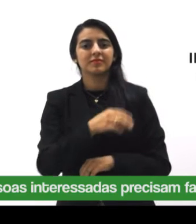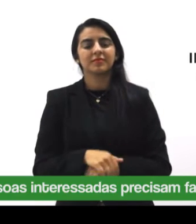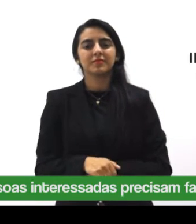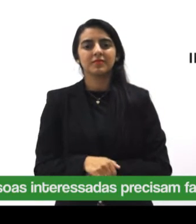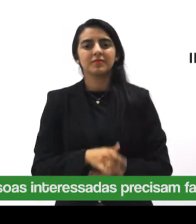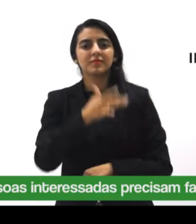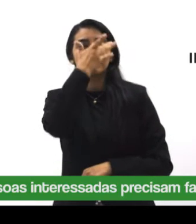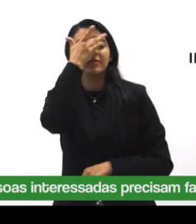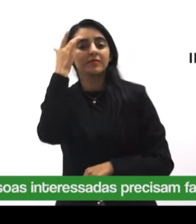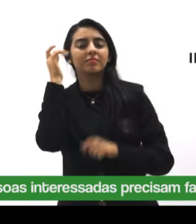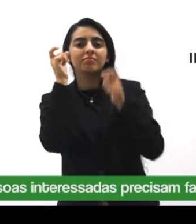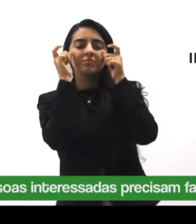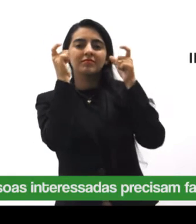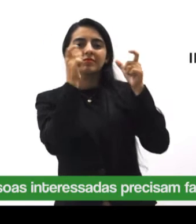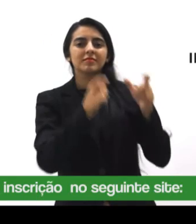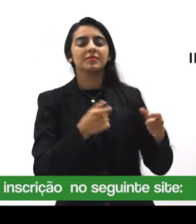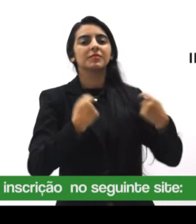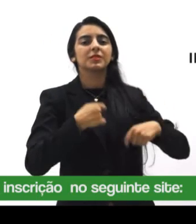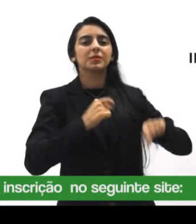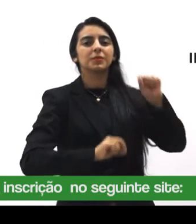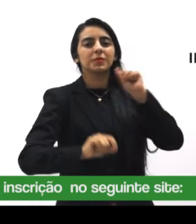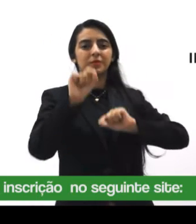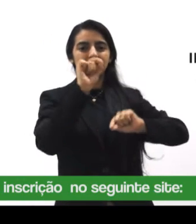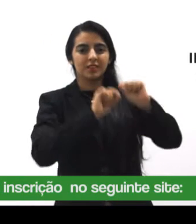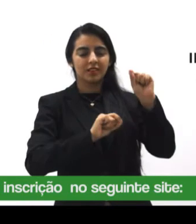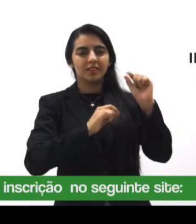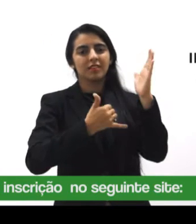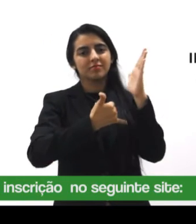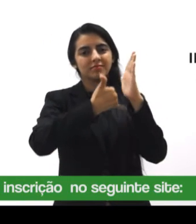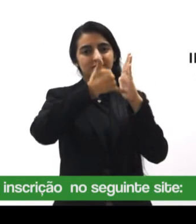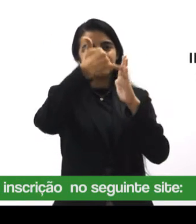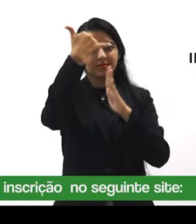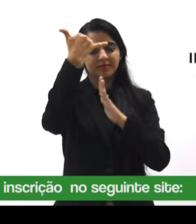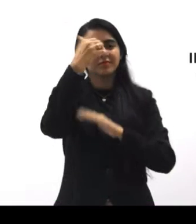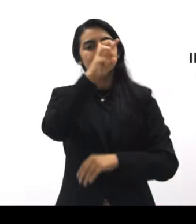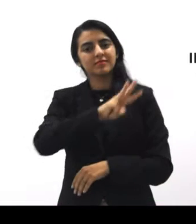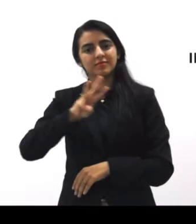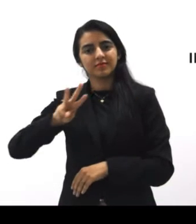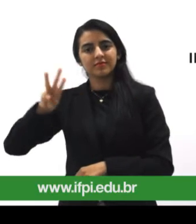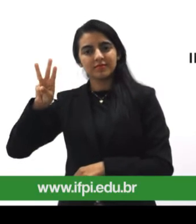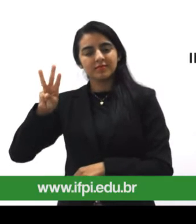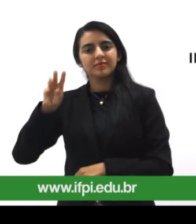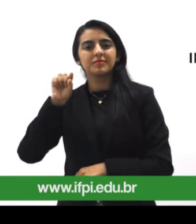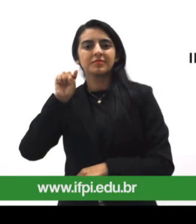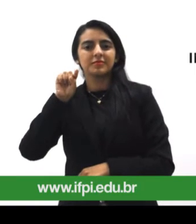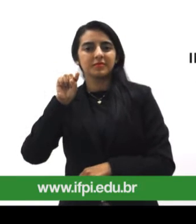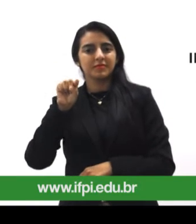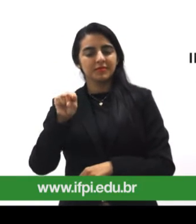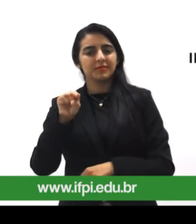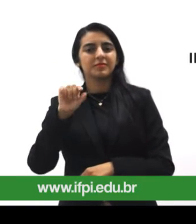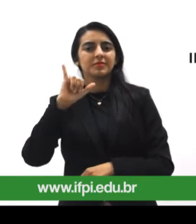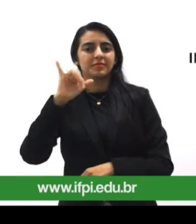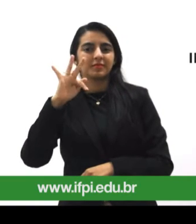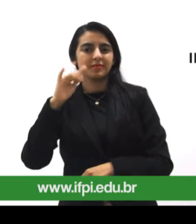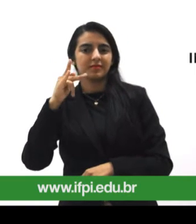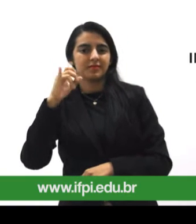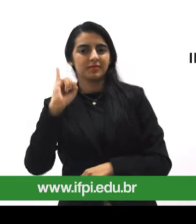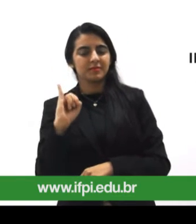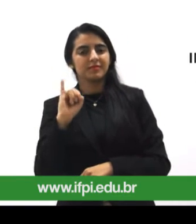interessadas precisam fazer a inscrição no seguinte site www.ifpi